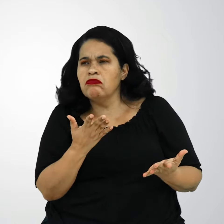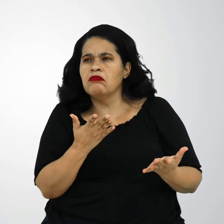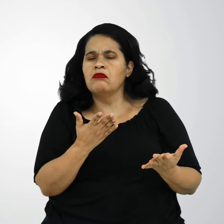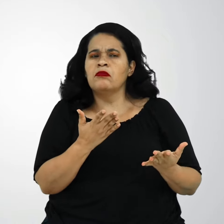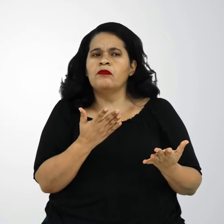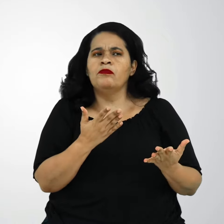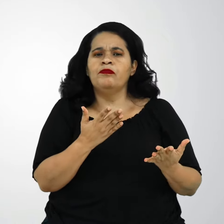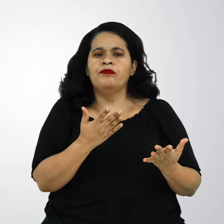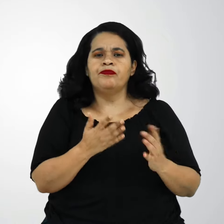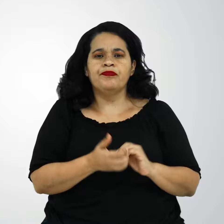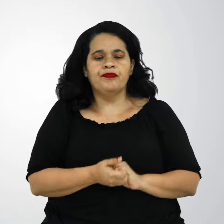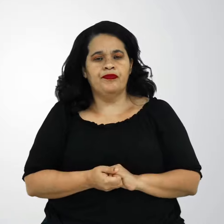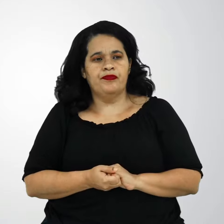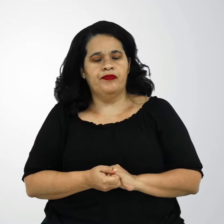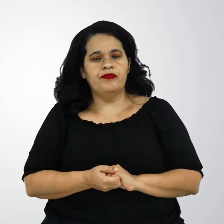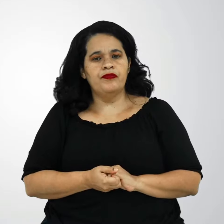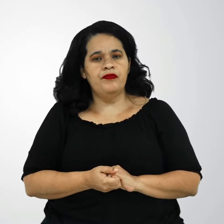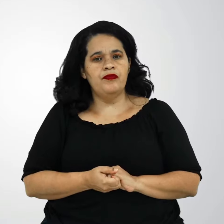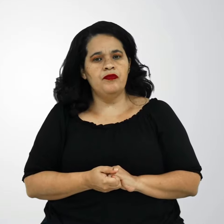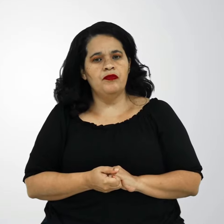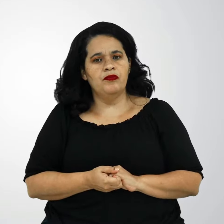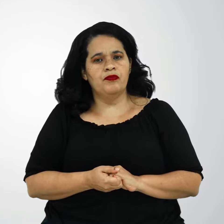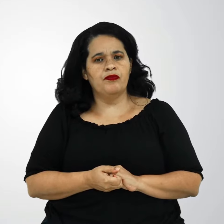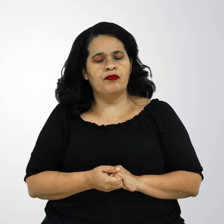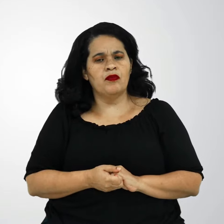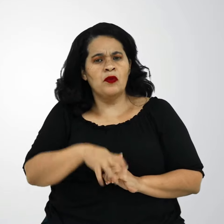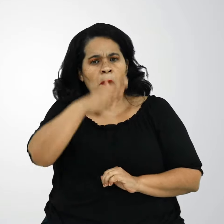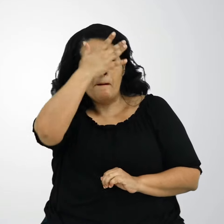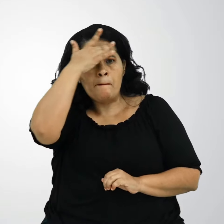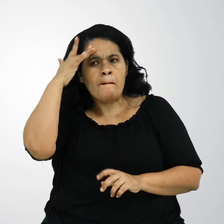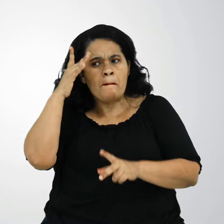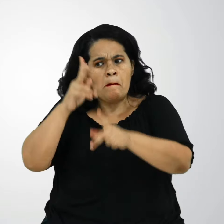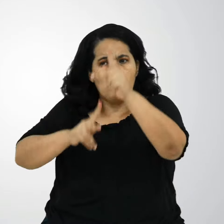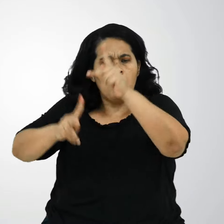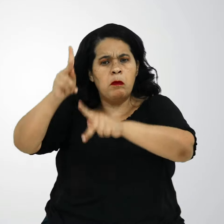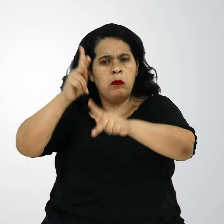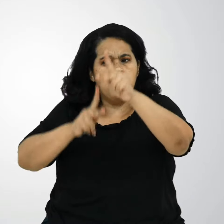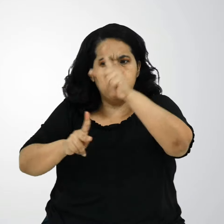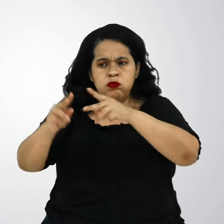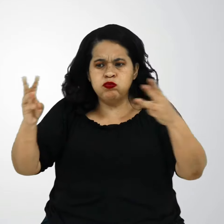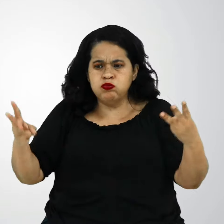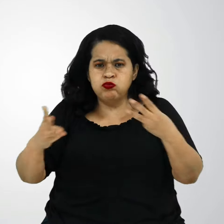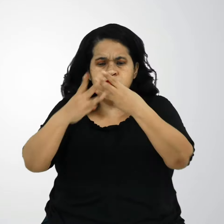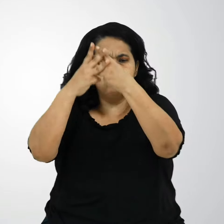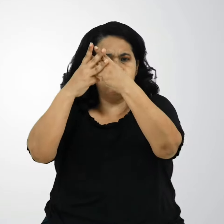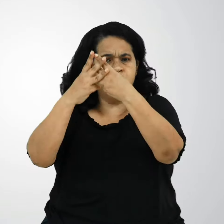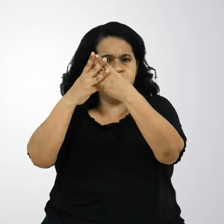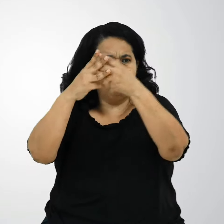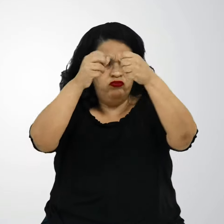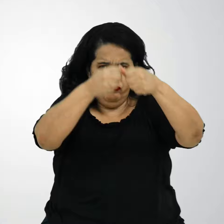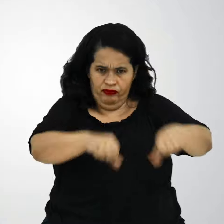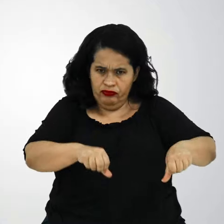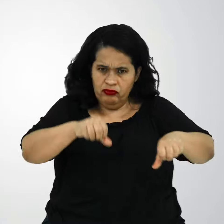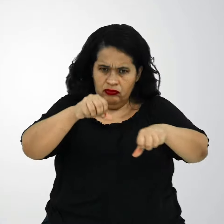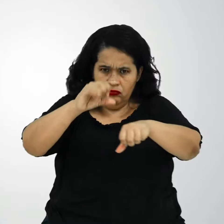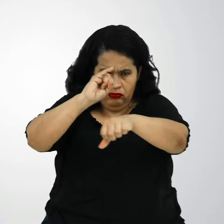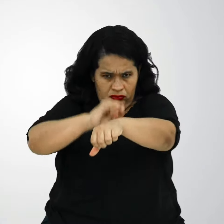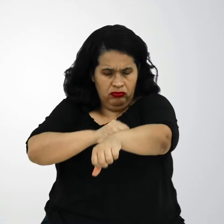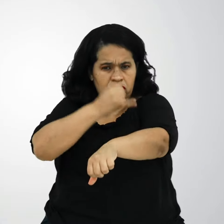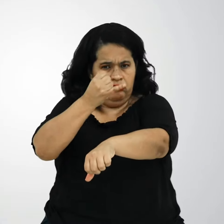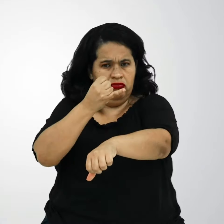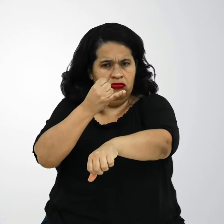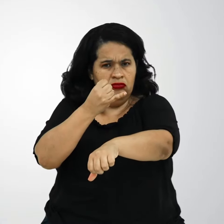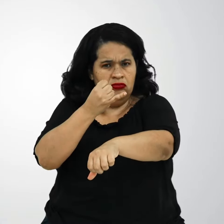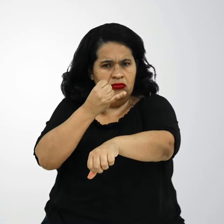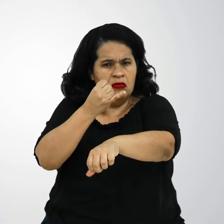que os judeus ficaram em Jerusalém, porque eles foram para Jerusalém com o decreto de Ciro,